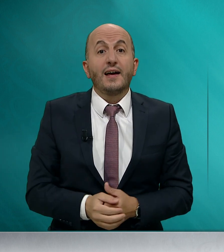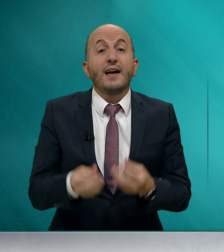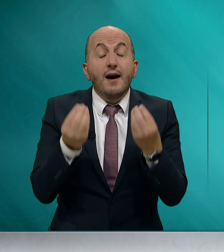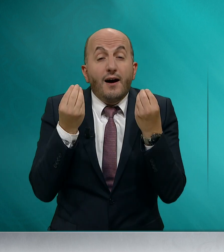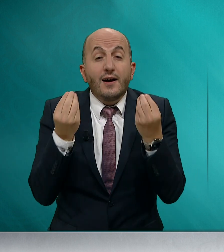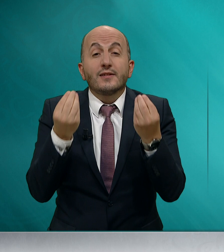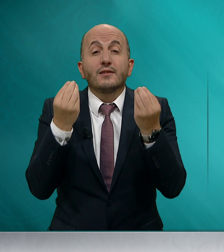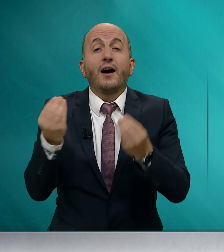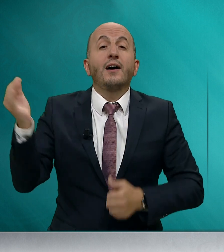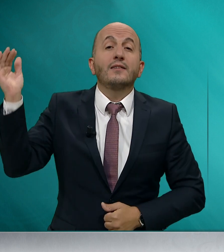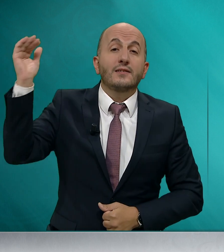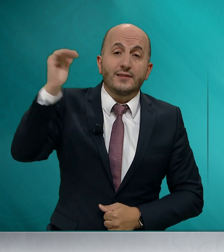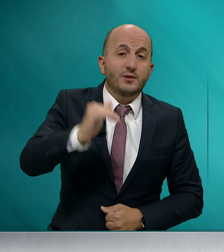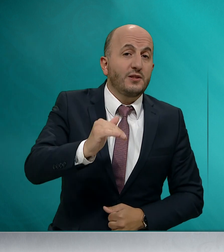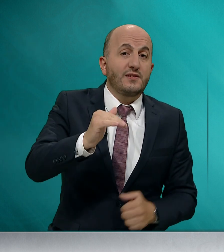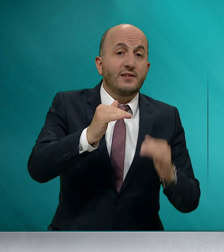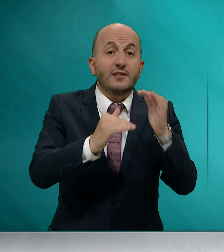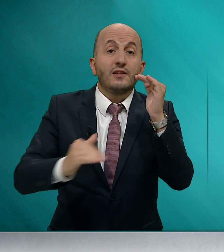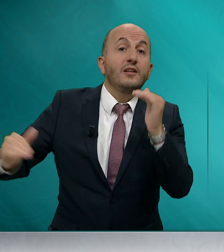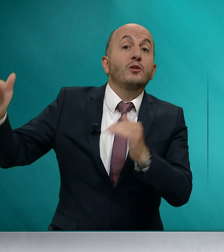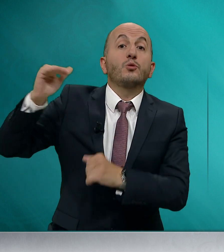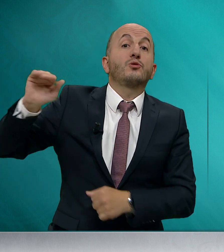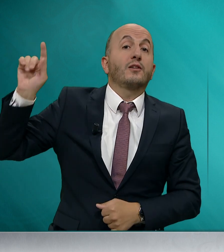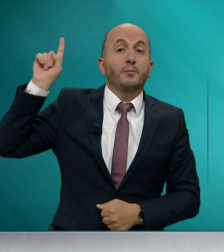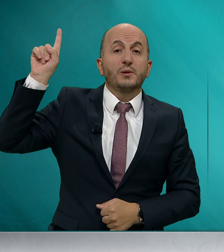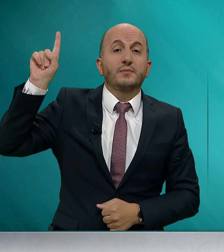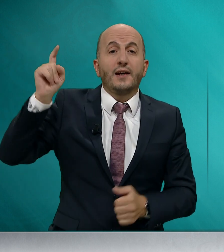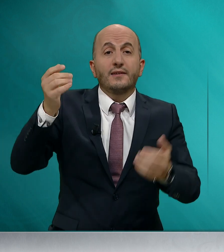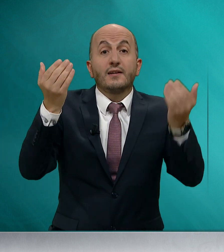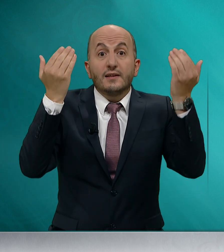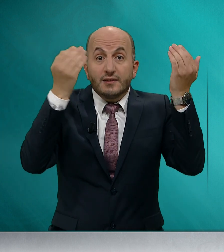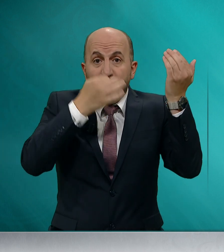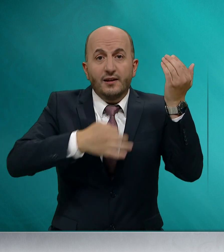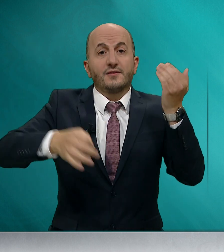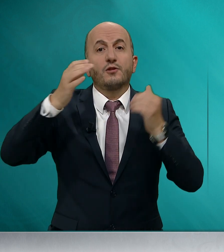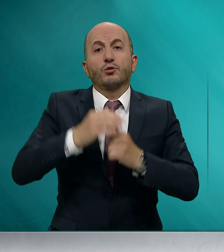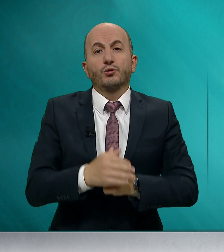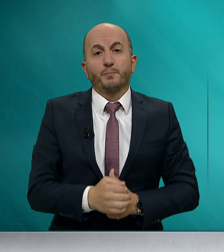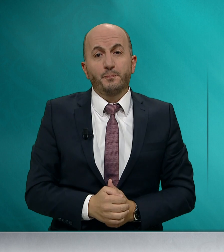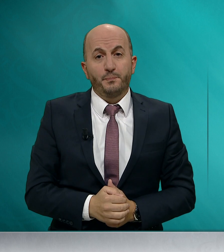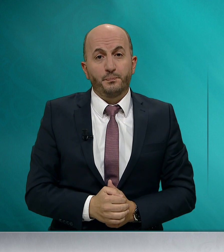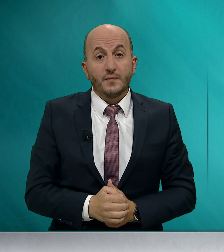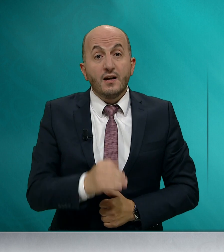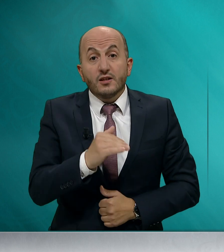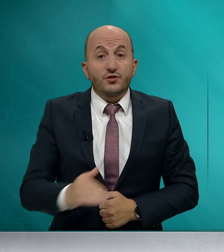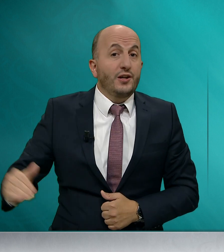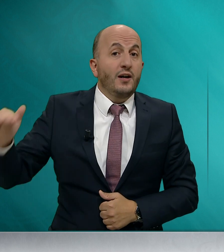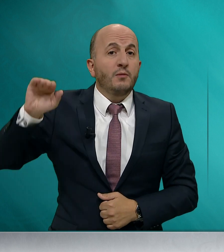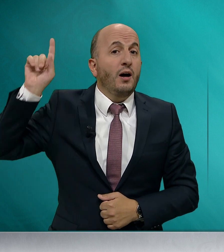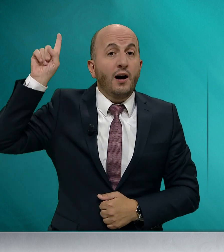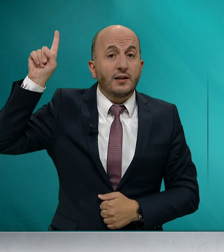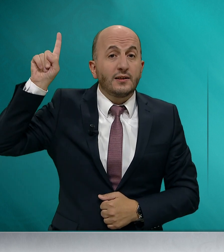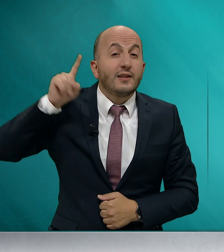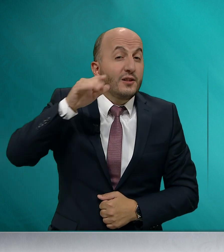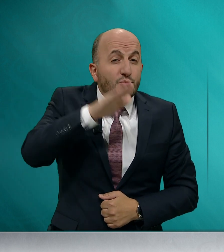öğretmenlerimize hayırlar getirmesini Yüce Rabbim'den niyaz ediyorum.